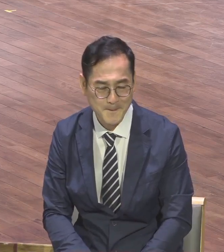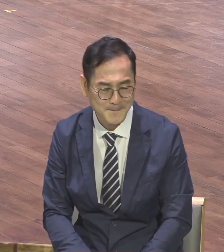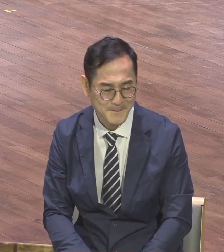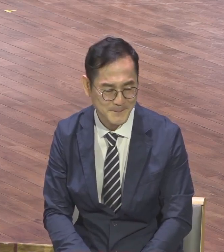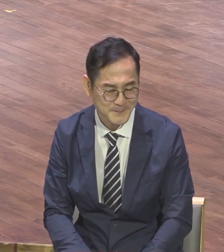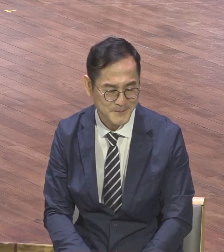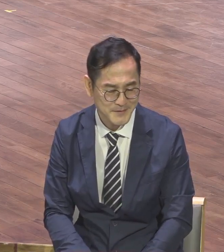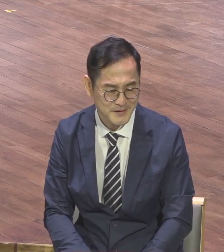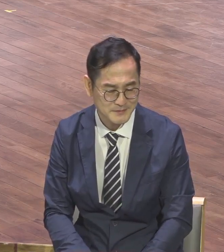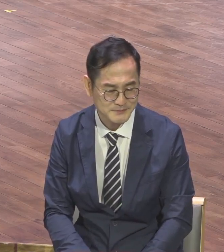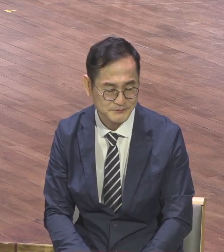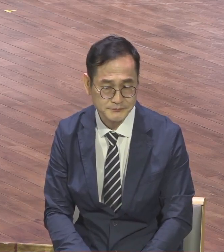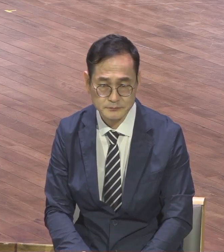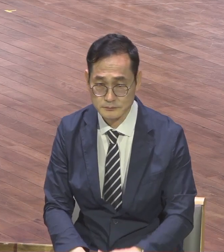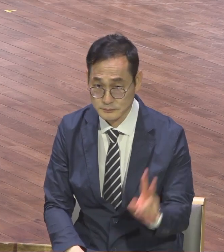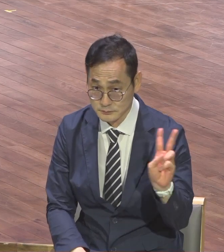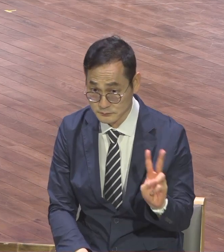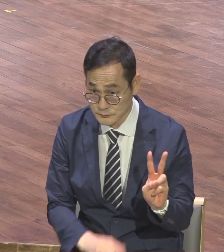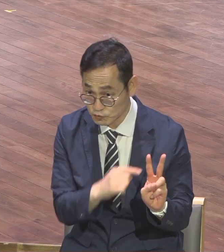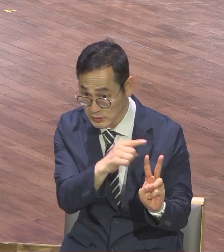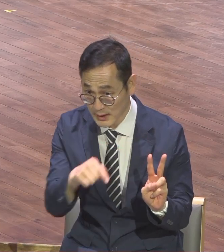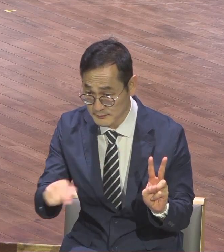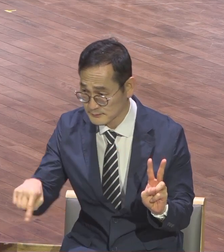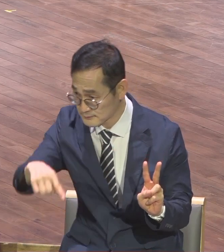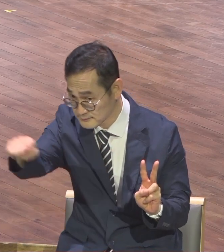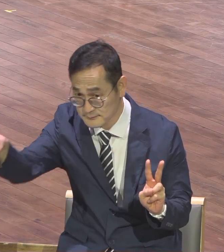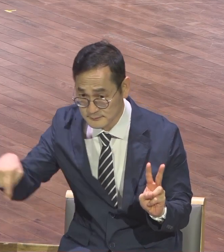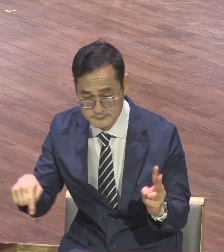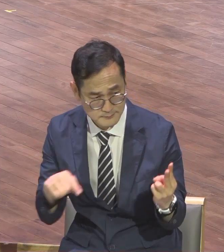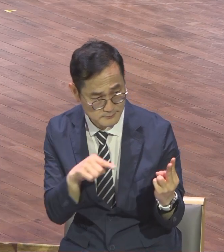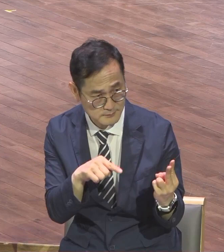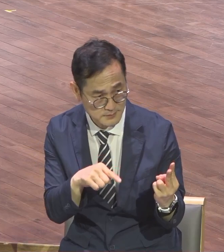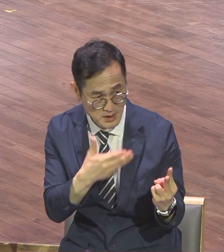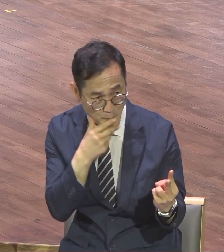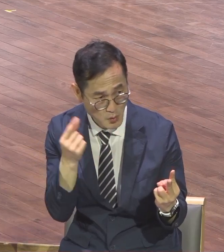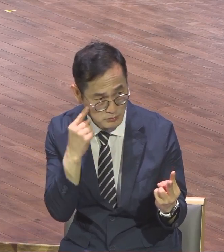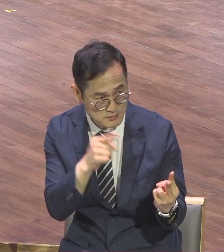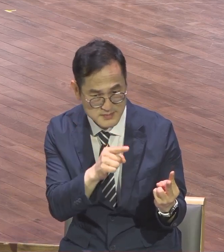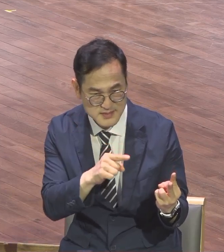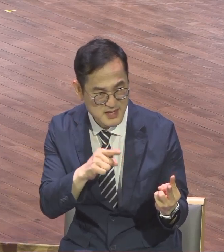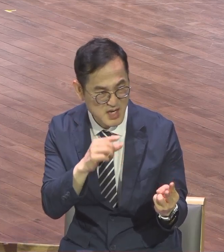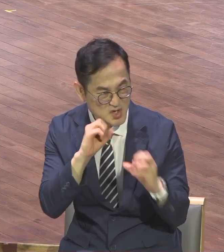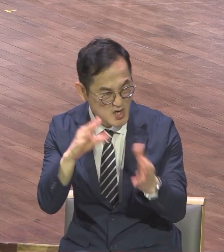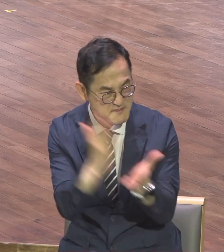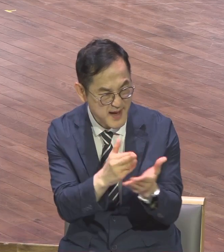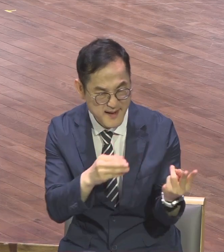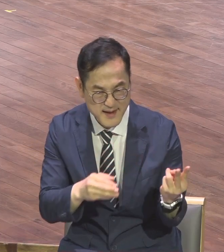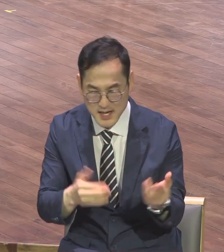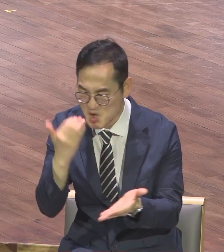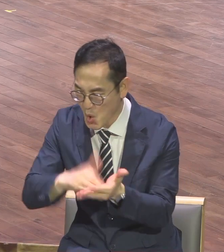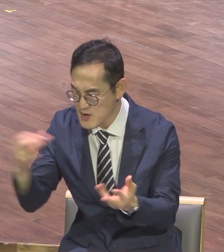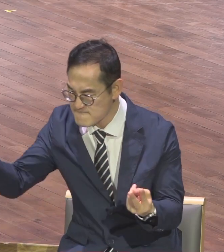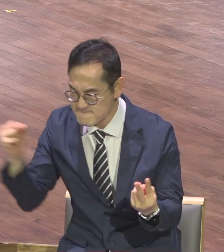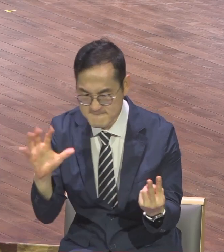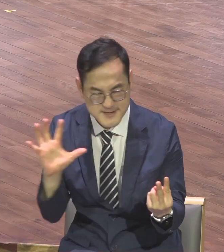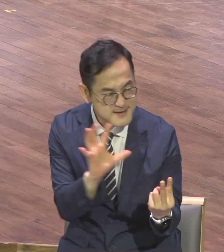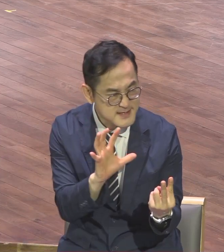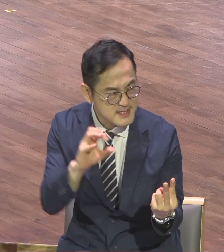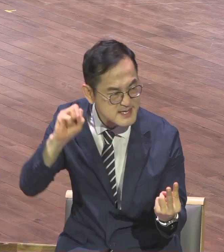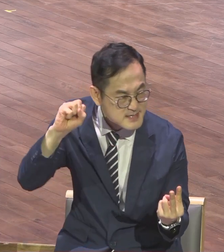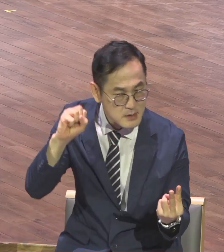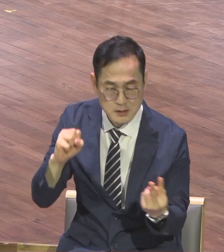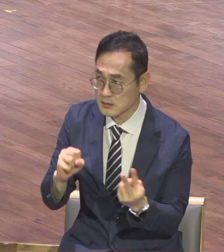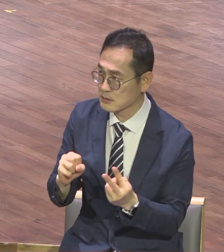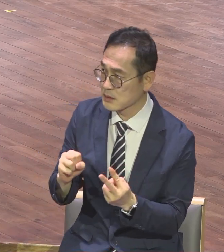바나바를 모욕하고 돌로 치려고 달려들었어요. 이 사실을 알고 두 사도가 루스드로와